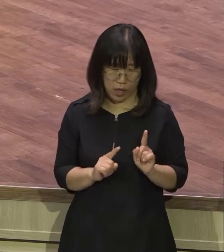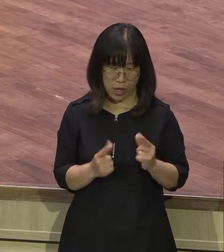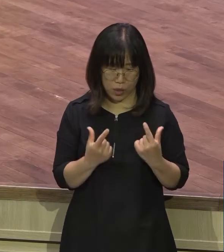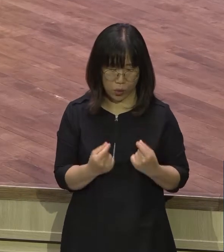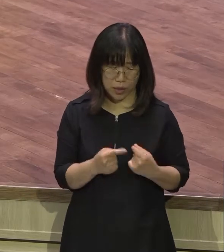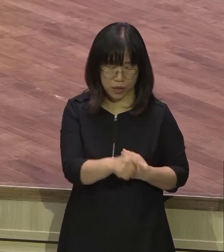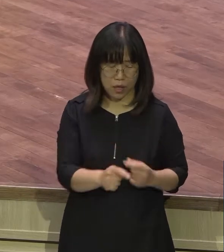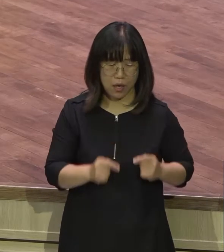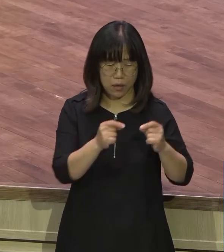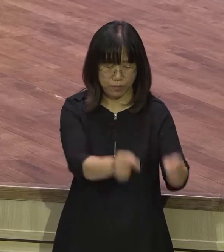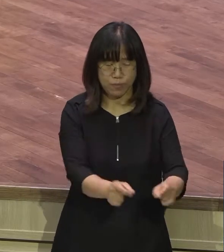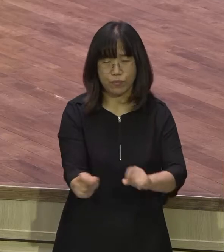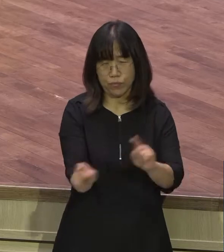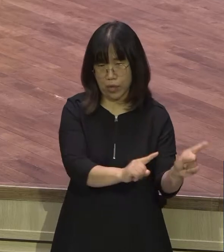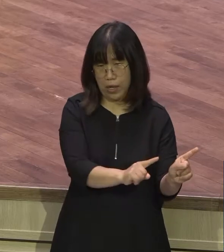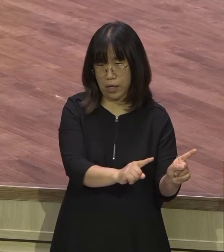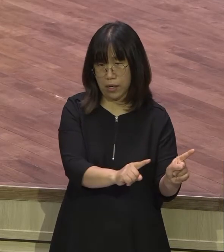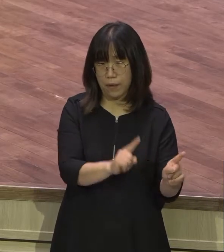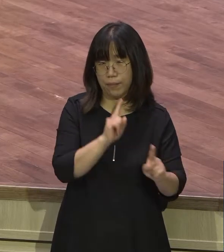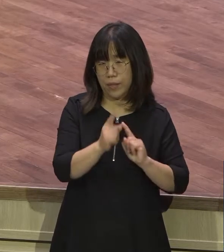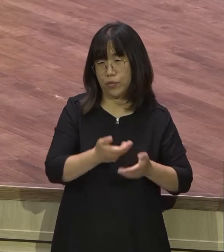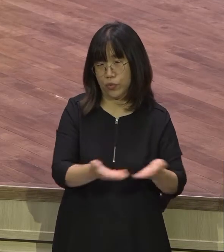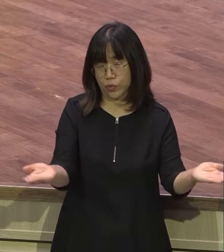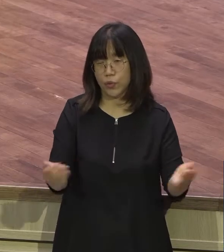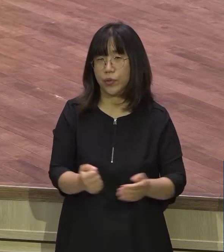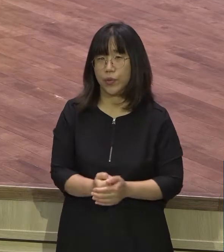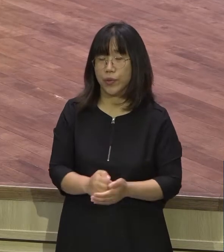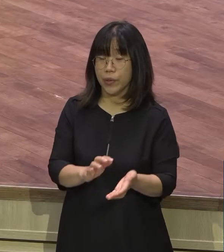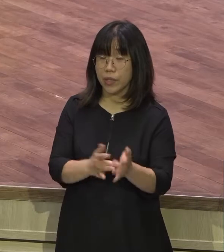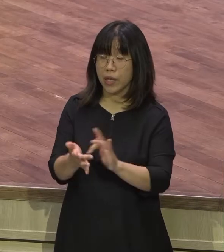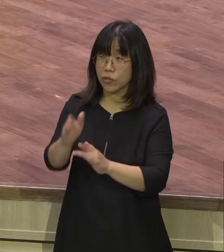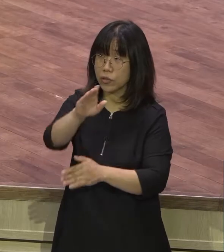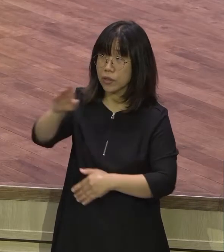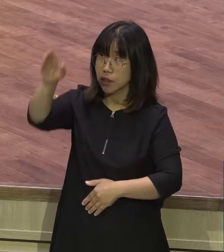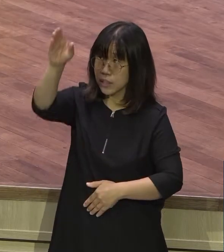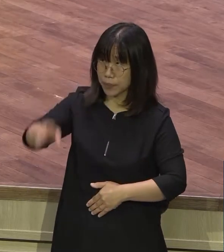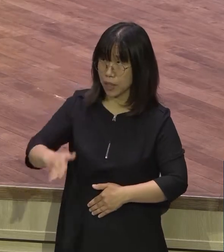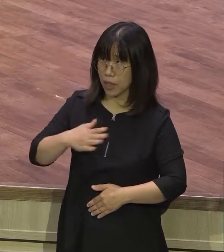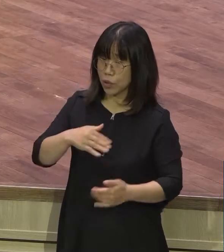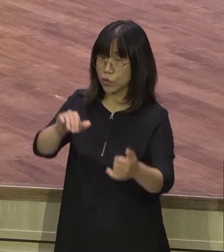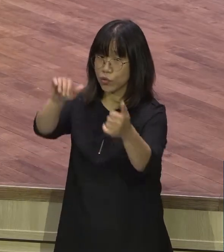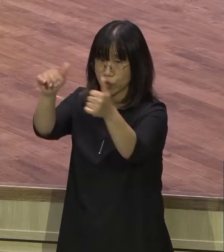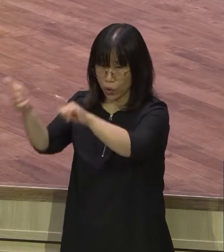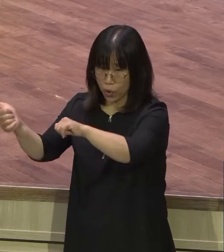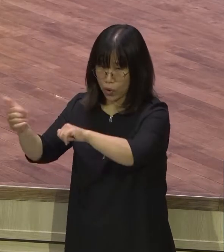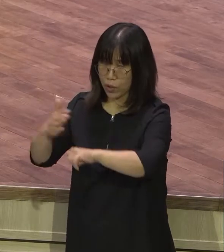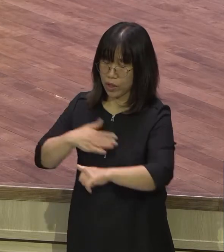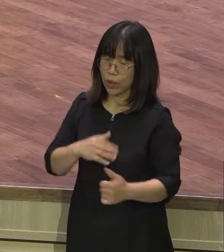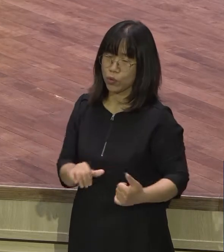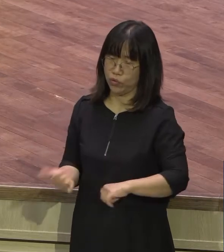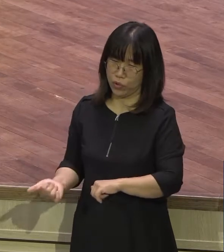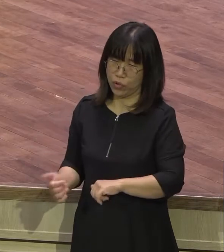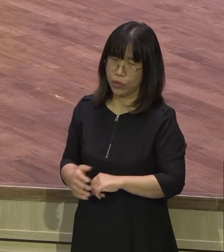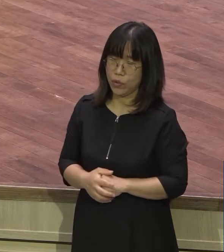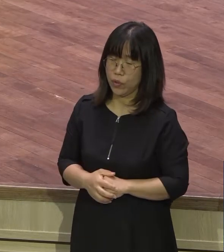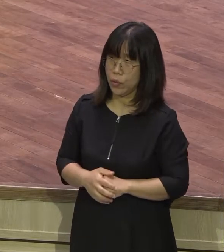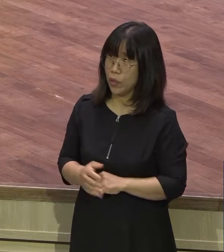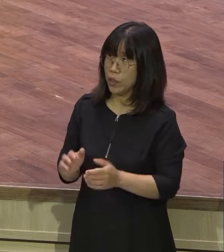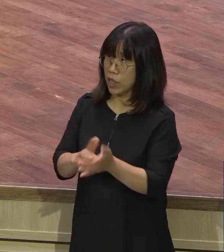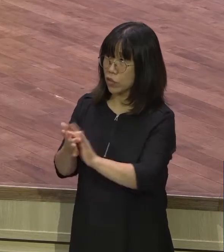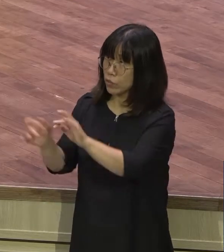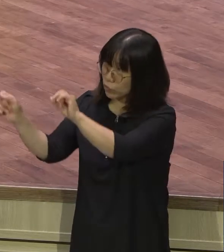너희들 부활한다 예수 십자가 죽었을 때 나도 죽었고 예수님 부활할 때